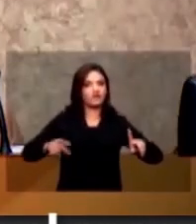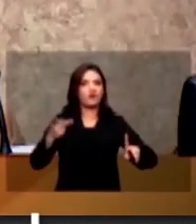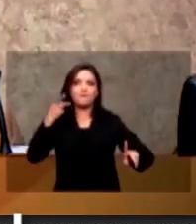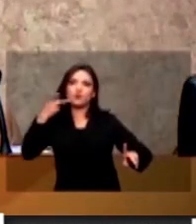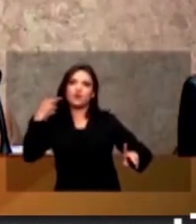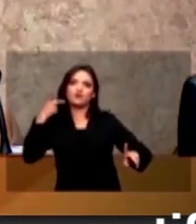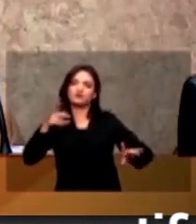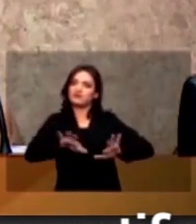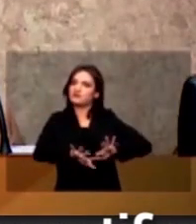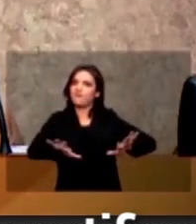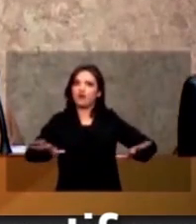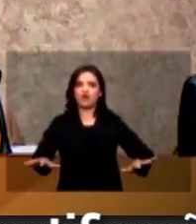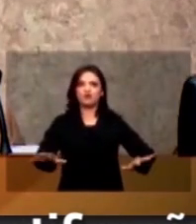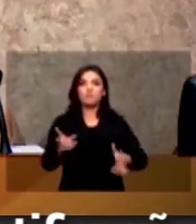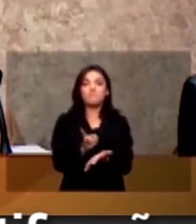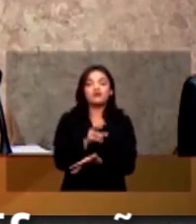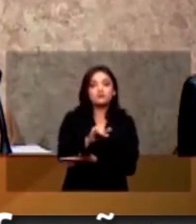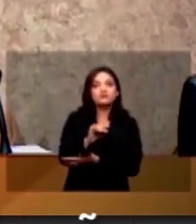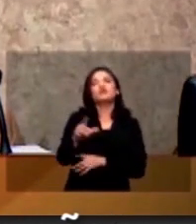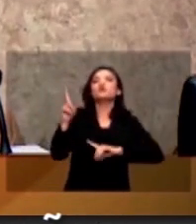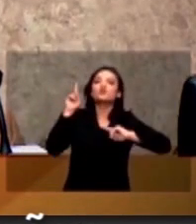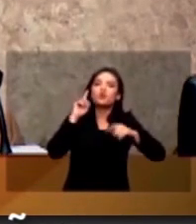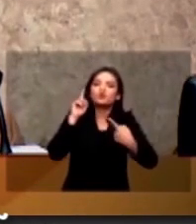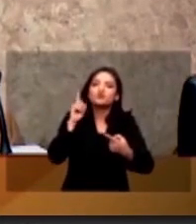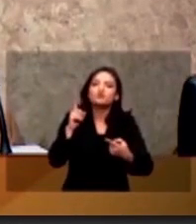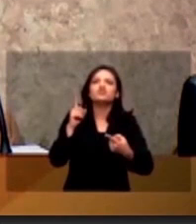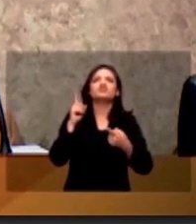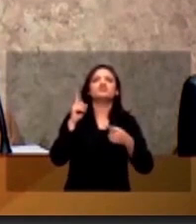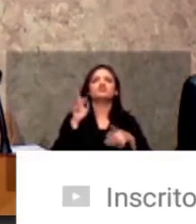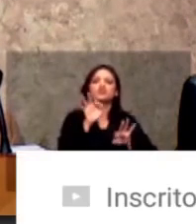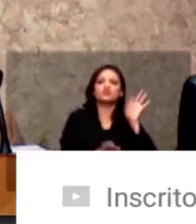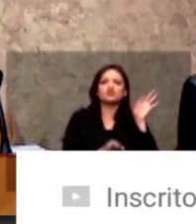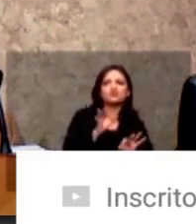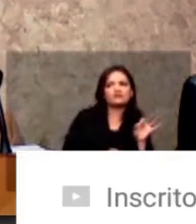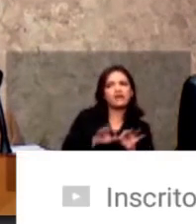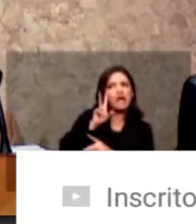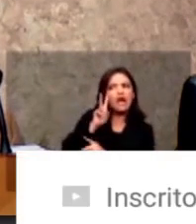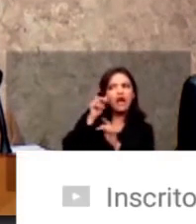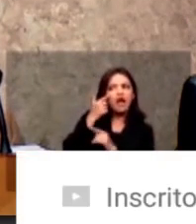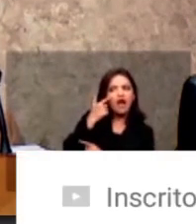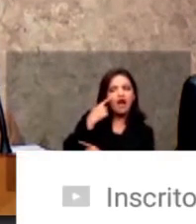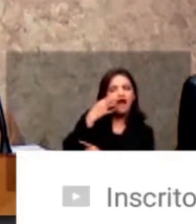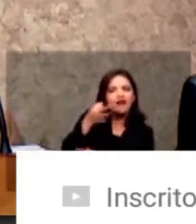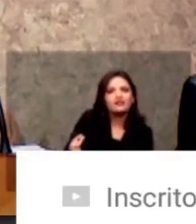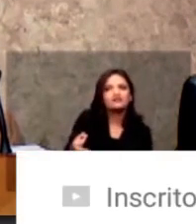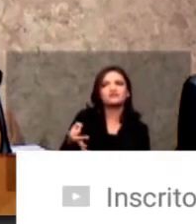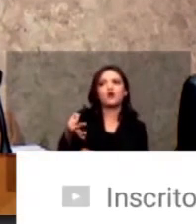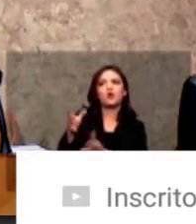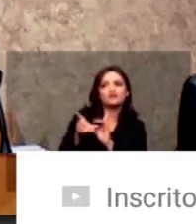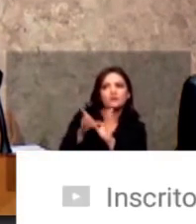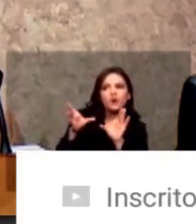embora diuturnamente vigilantes para com a democracia e as instituições do país